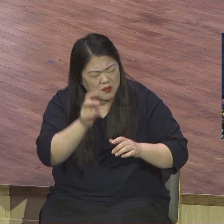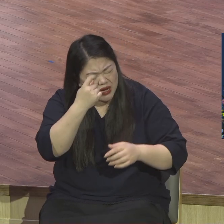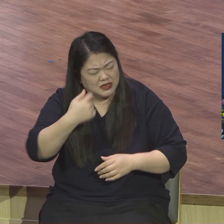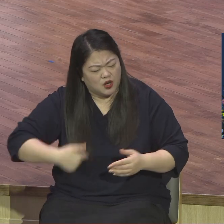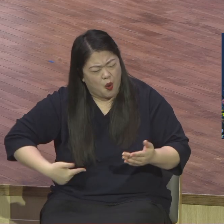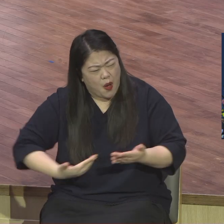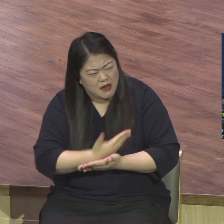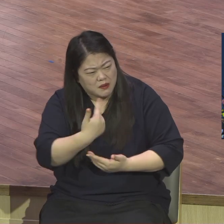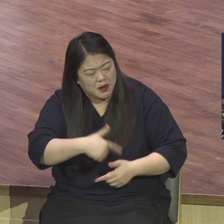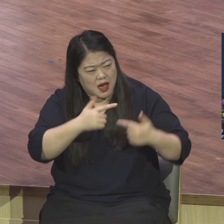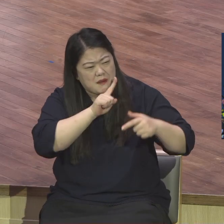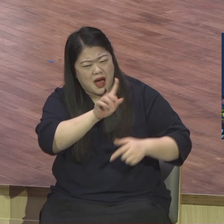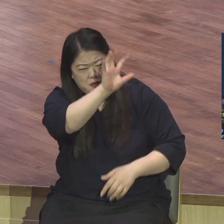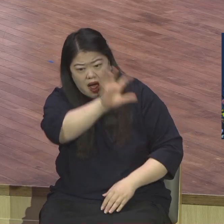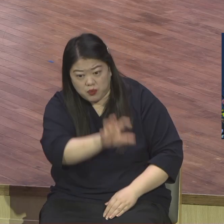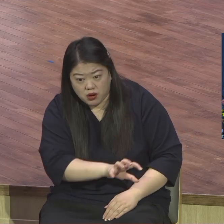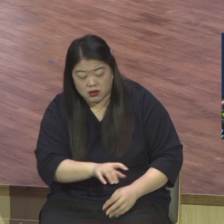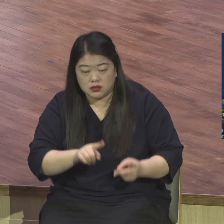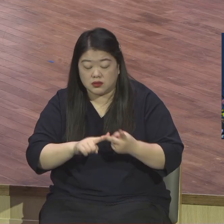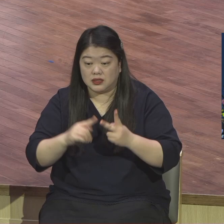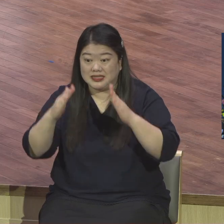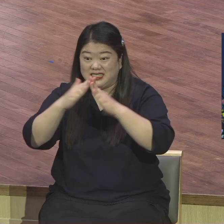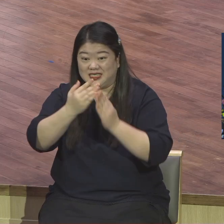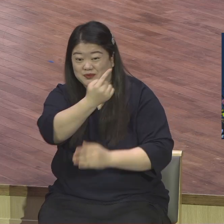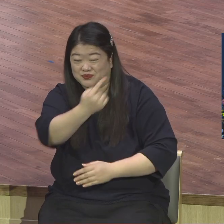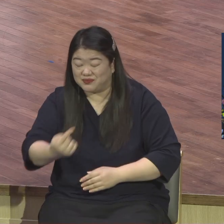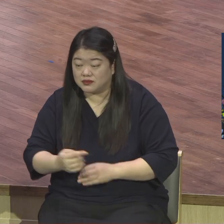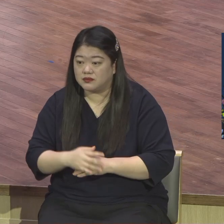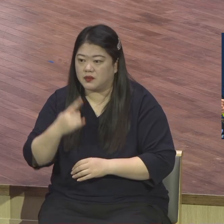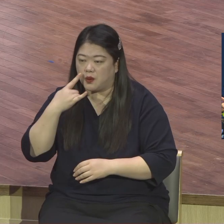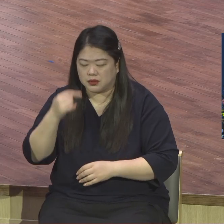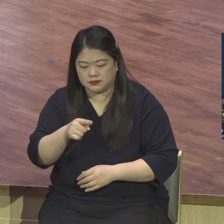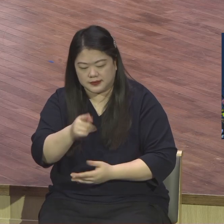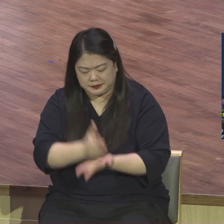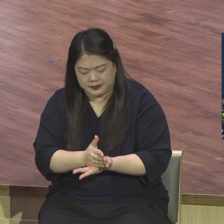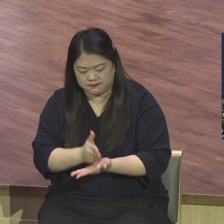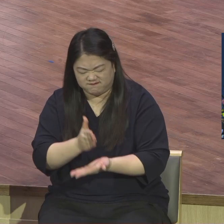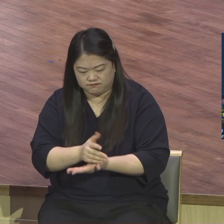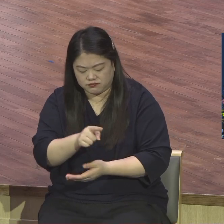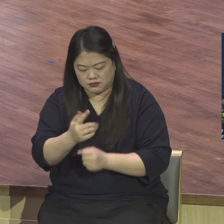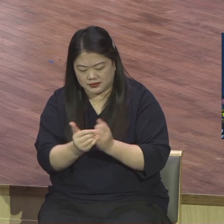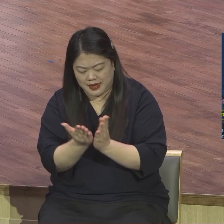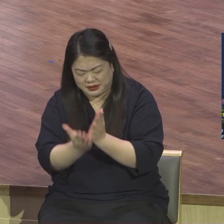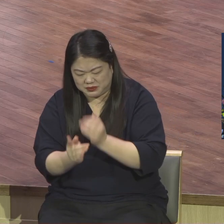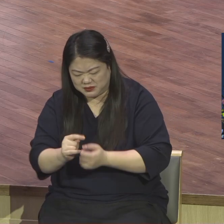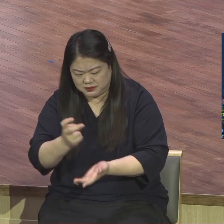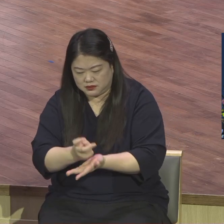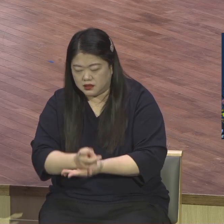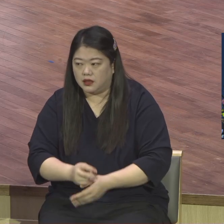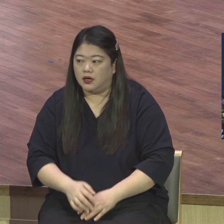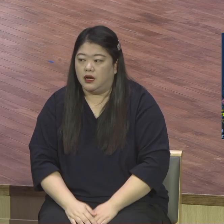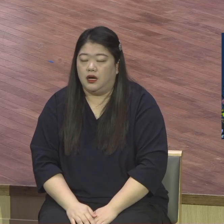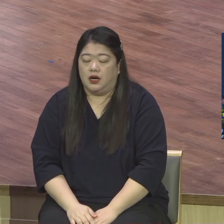하지 마라. 학교 와서도 집에 와서도 교회 와서도 전부 다.